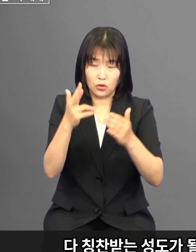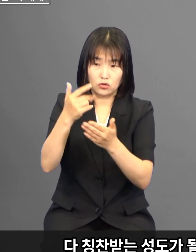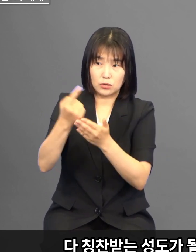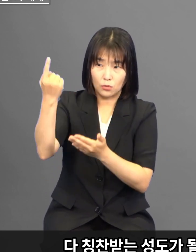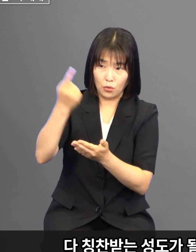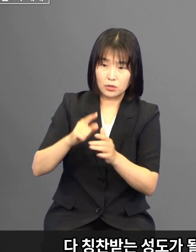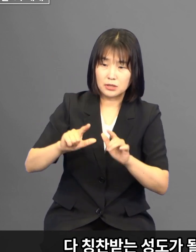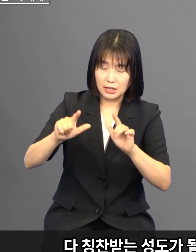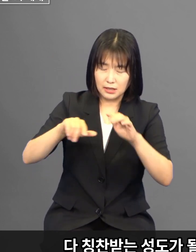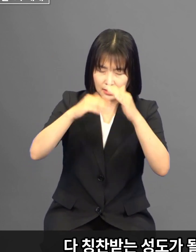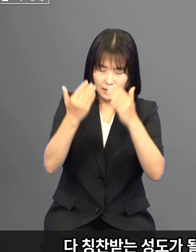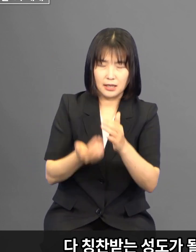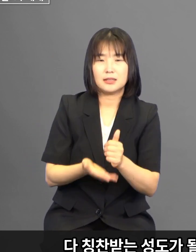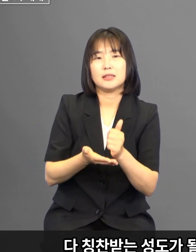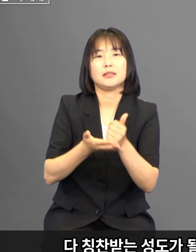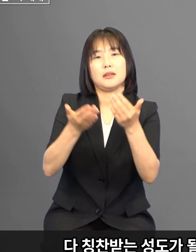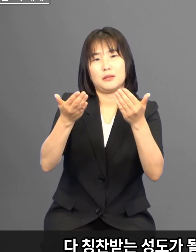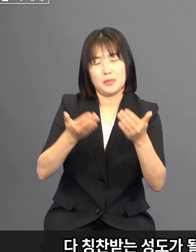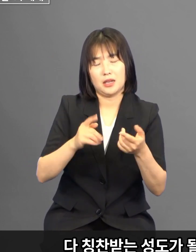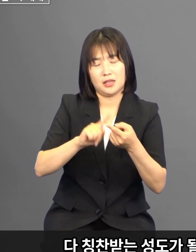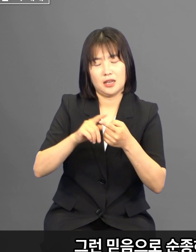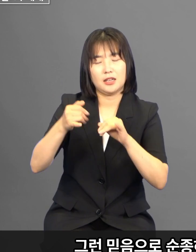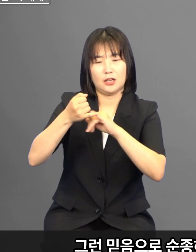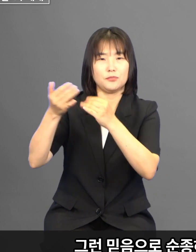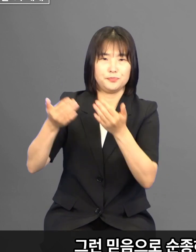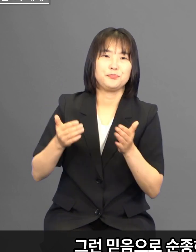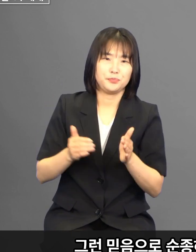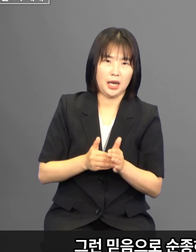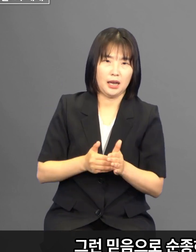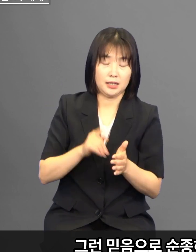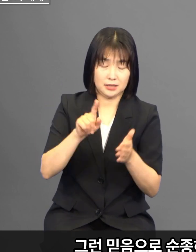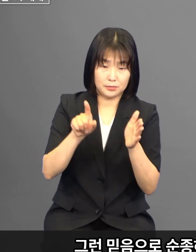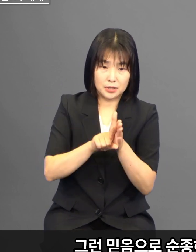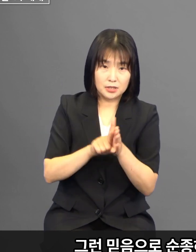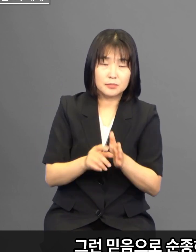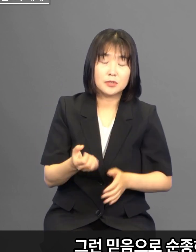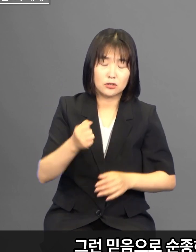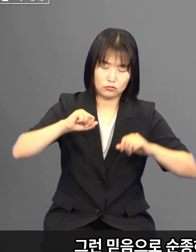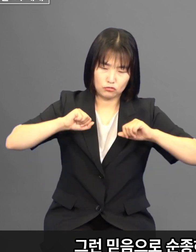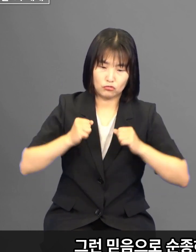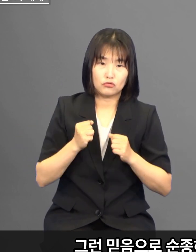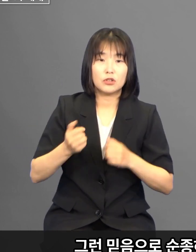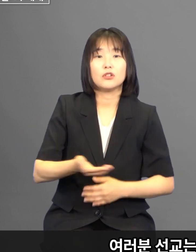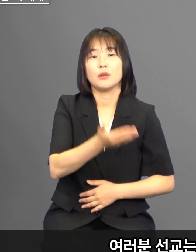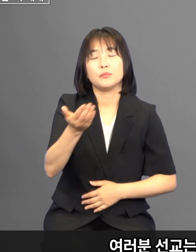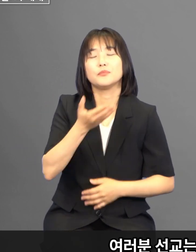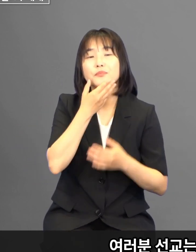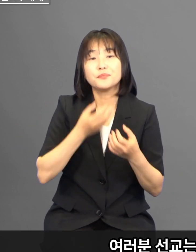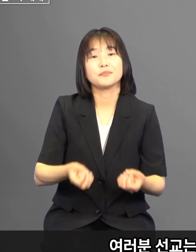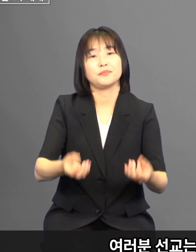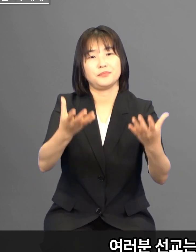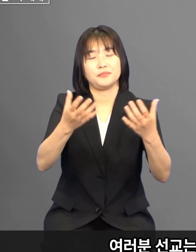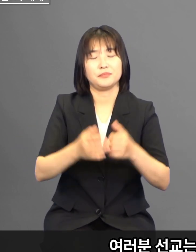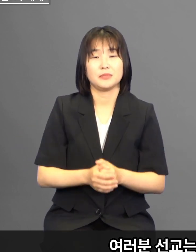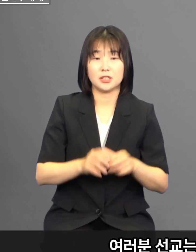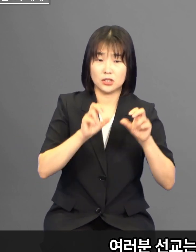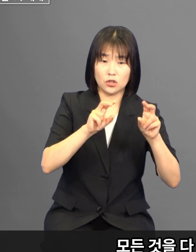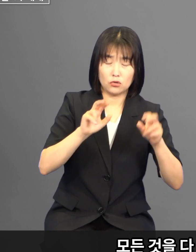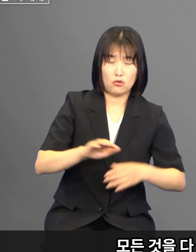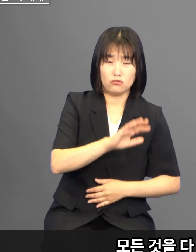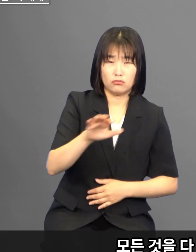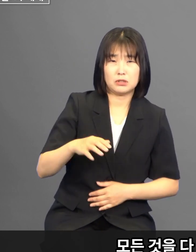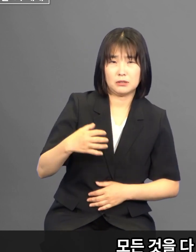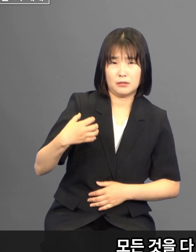성도가 될 것이다 라고 약속해 주셨습니다. 그런 믿음으로 순종 여러분 되시길 축복합니다. 여러분, 선교는 우리가 하는 게